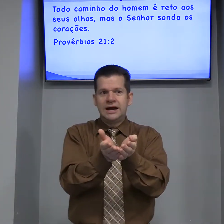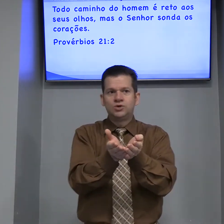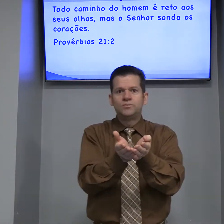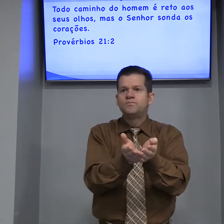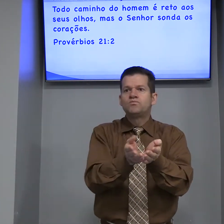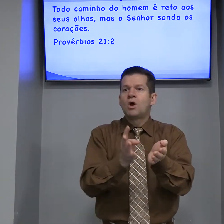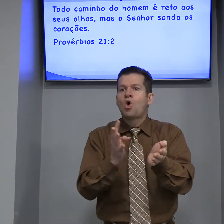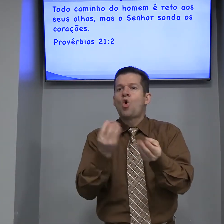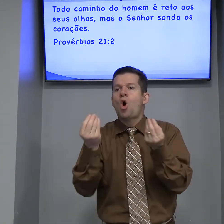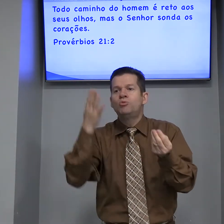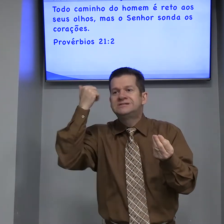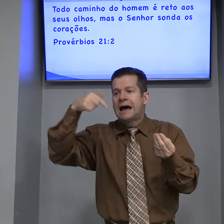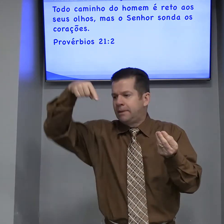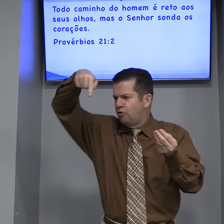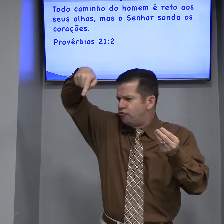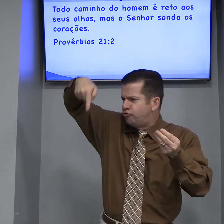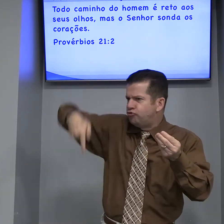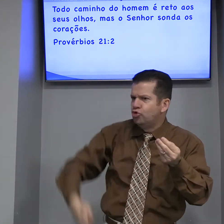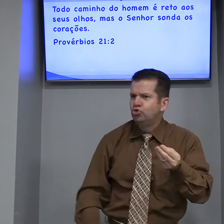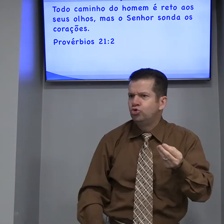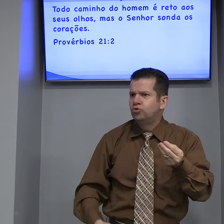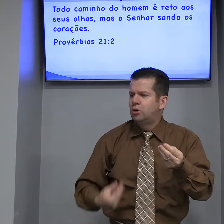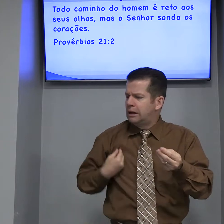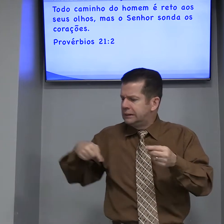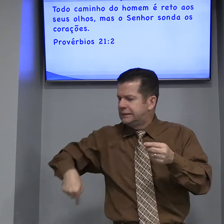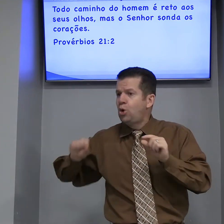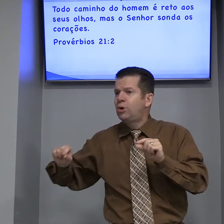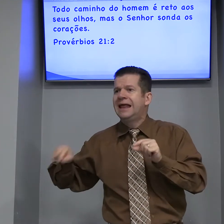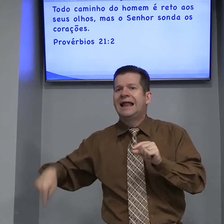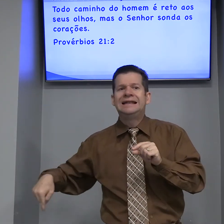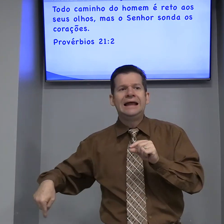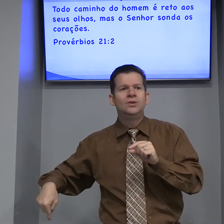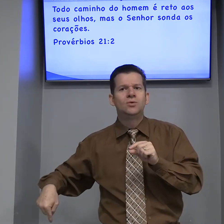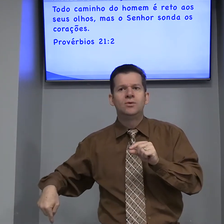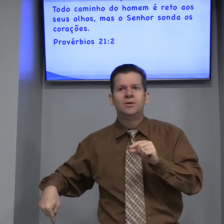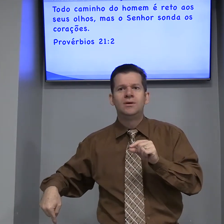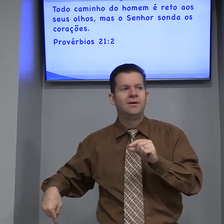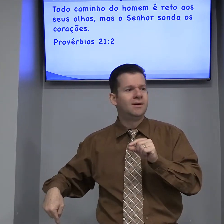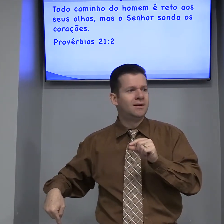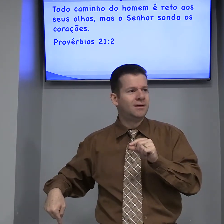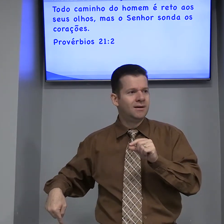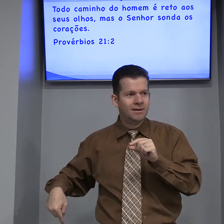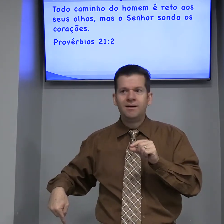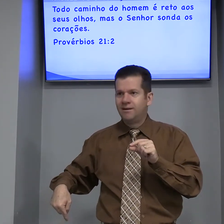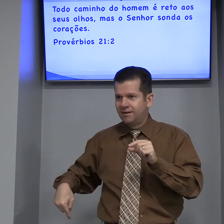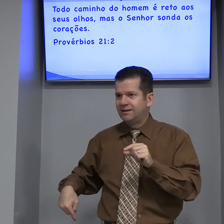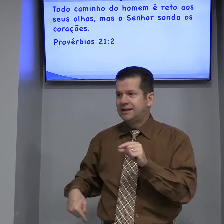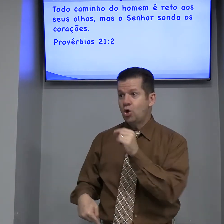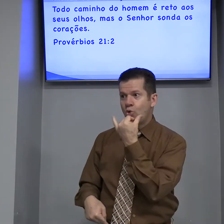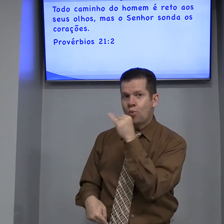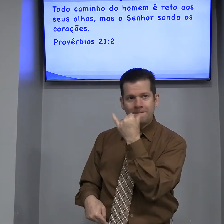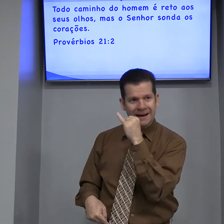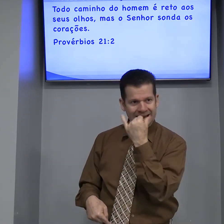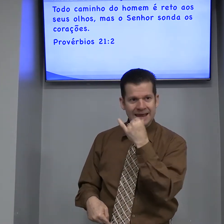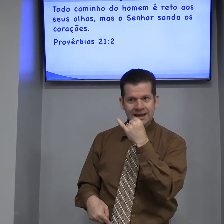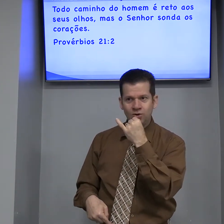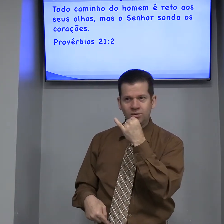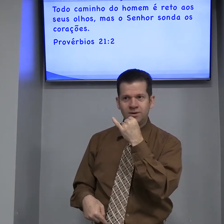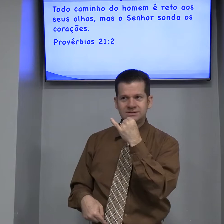certo? Como sabe fundo? Tem o que lá dentro? Tem um aparelho,